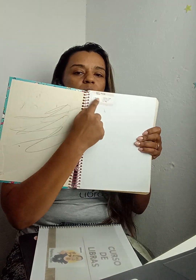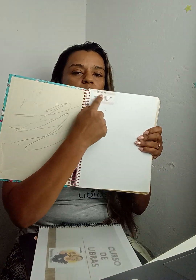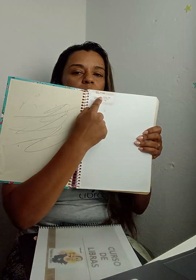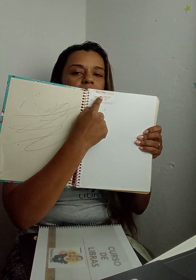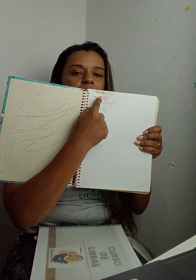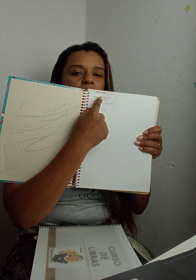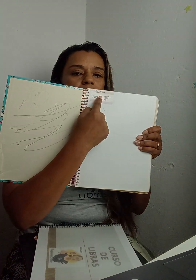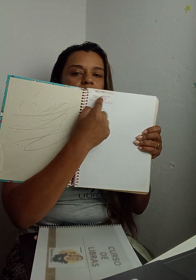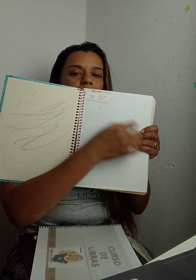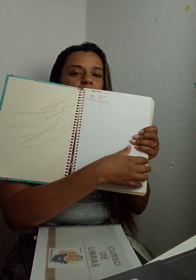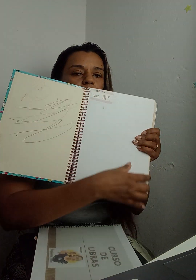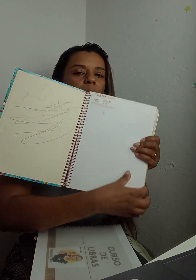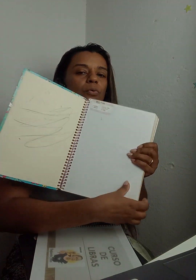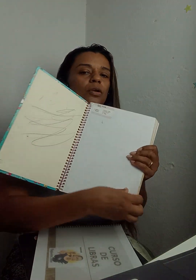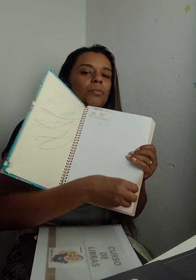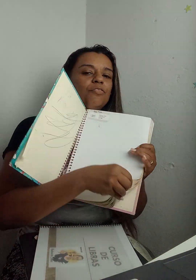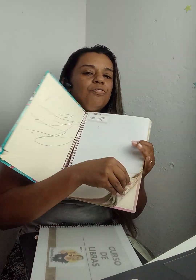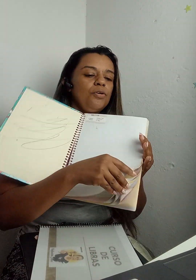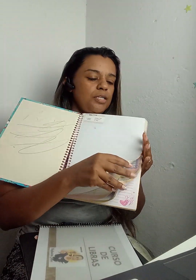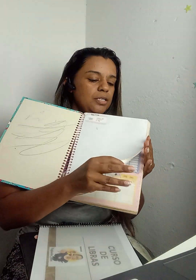colou aqui, pula uma folha,